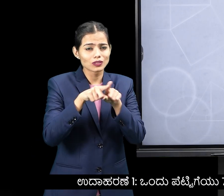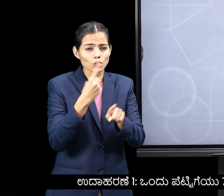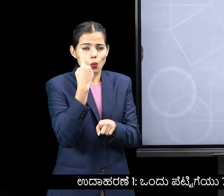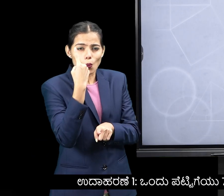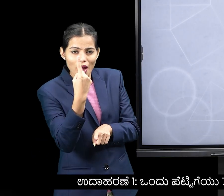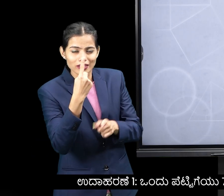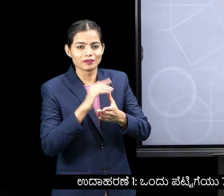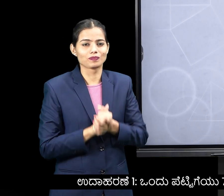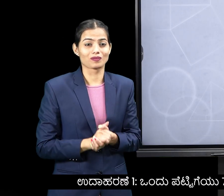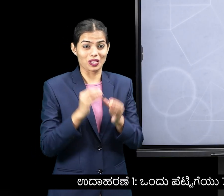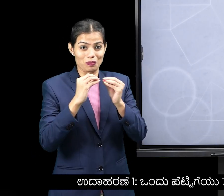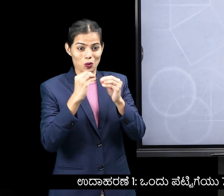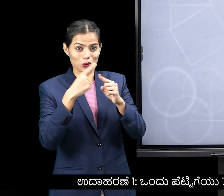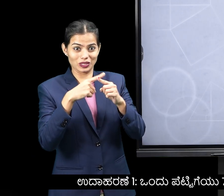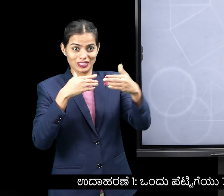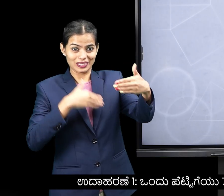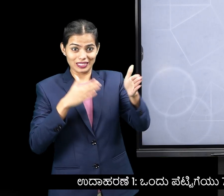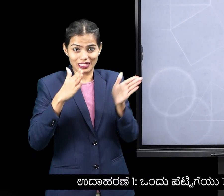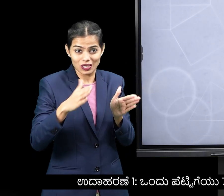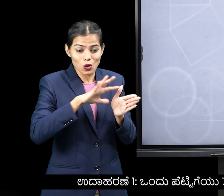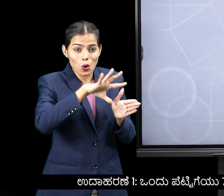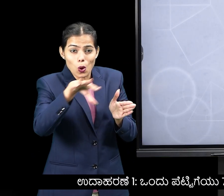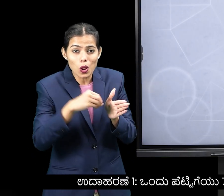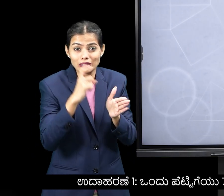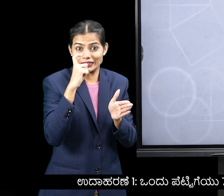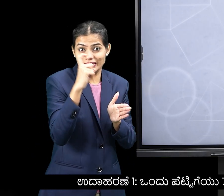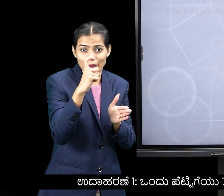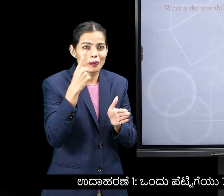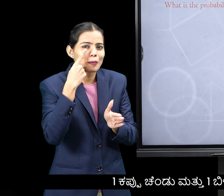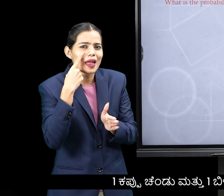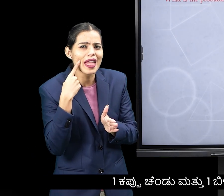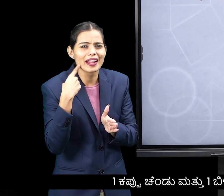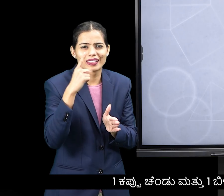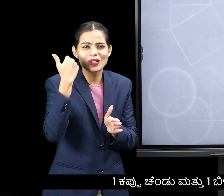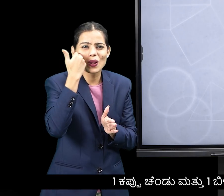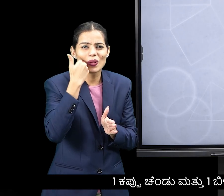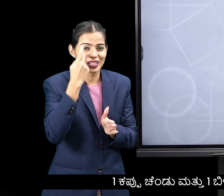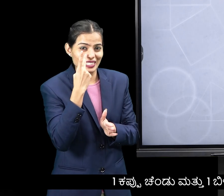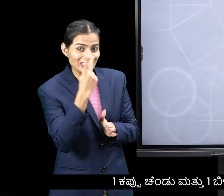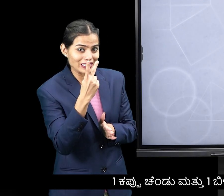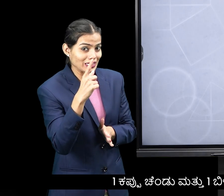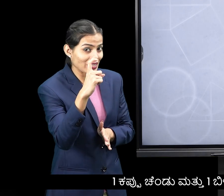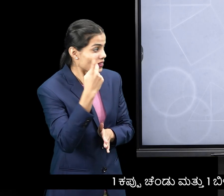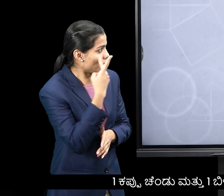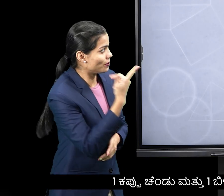ಉದಾಹರಣೆ 1, ಒಂದು ಪೆಟ್ಟಿಗೆಯು 7 ಹಳದಿ ಚೆಂಡುಗಳು, 7 ಕೆಂಪು ಚೆಂಡುಗಳು, ಒಂದು ಕಪ್ಪು ಚೆಂಡು ಮತ್ತು ಒಂದು ಬಿಳಿ ಚೆಂಡನ್ನ ಹೊಂದಿದೆ.